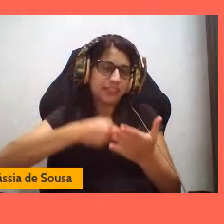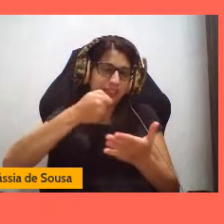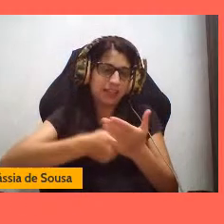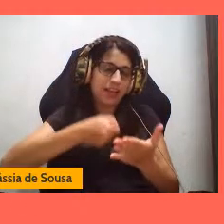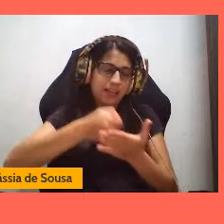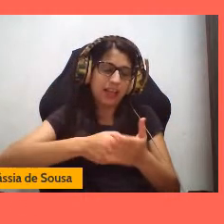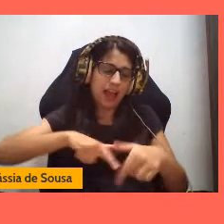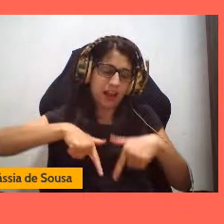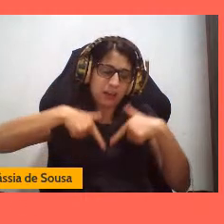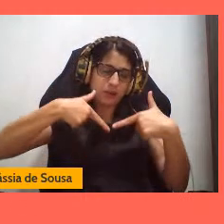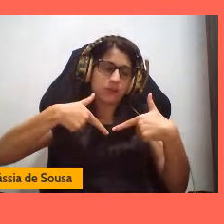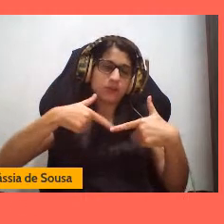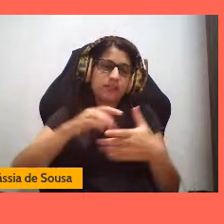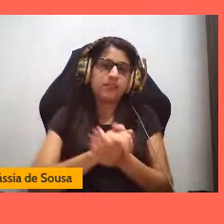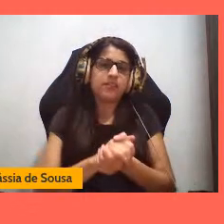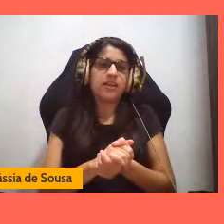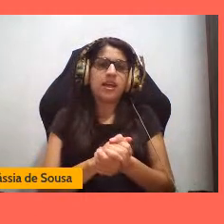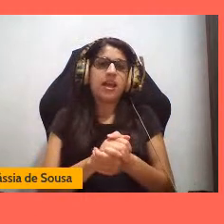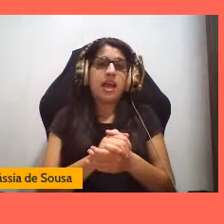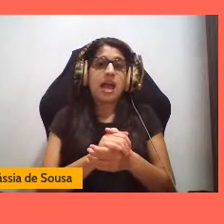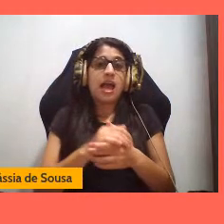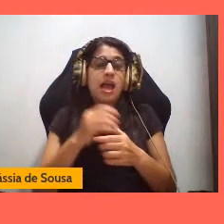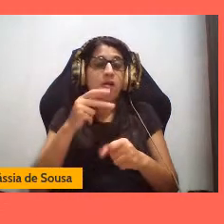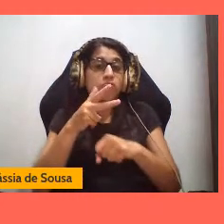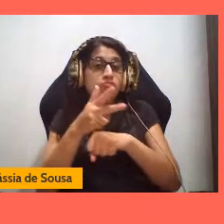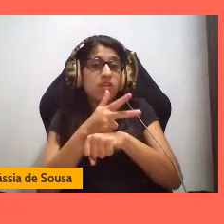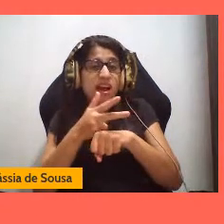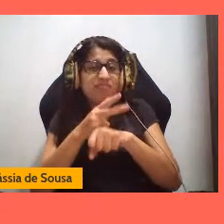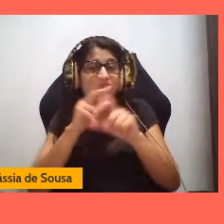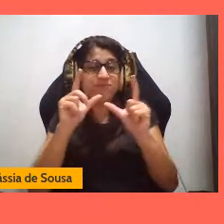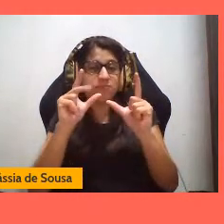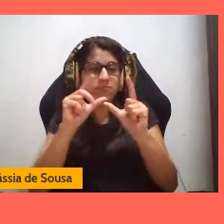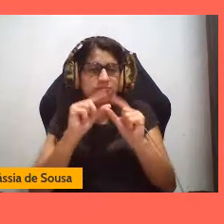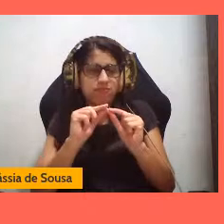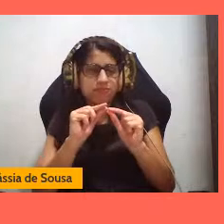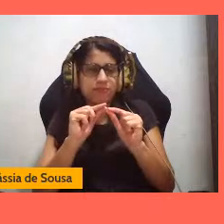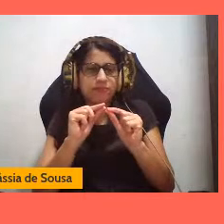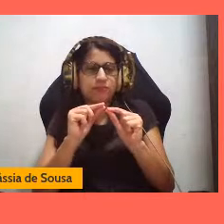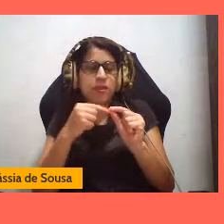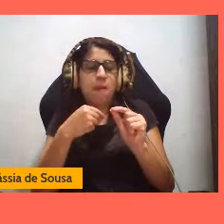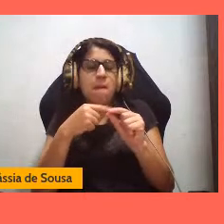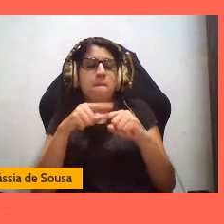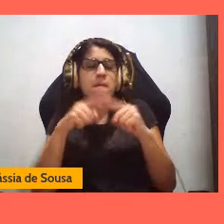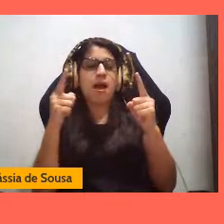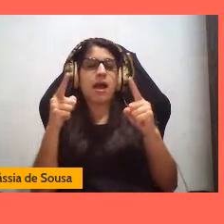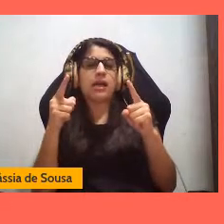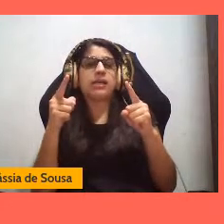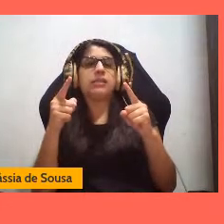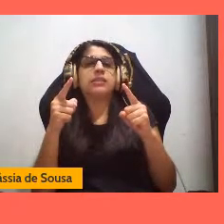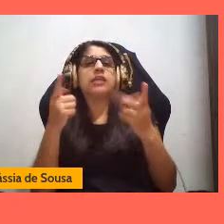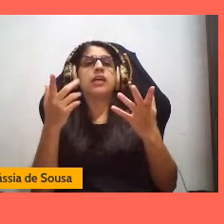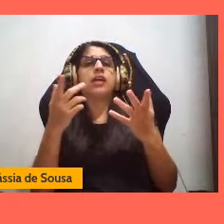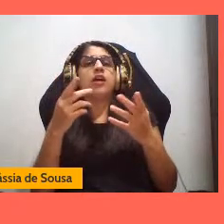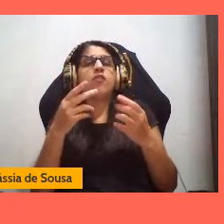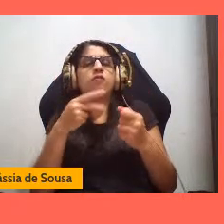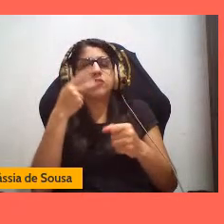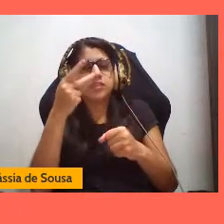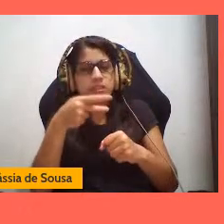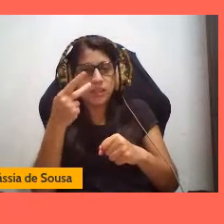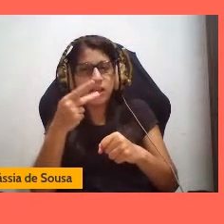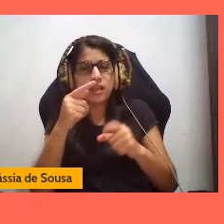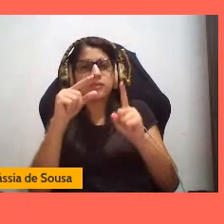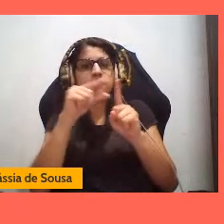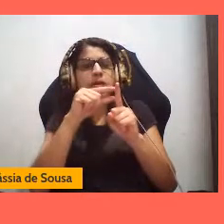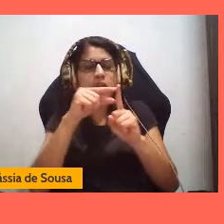Eu sinto não poder abrir a câmera, tá bom? Mas eu vou deixar aqui todas as palavras, elas revelam muito bem, né? Tudo aquilo que a